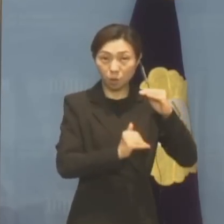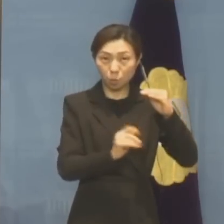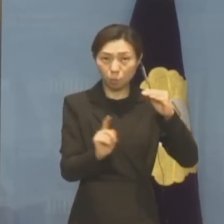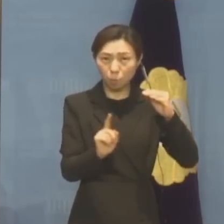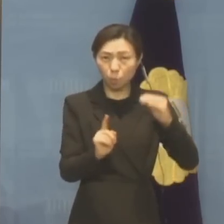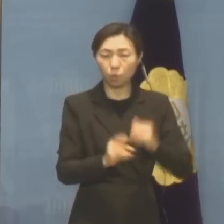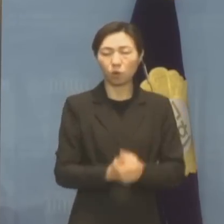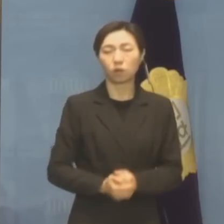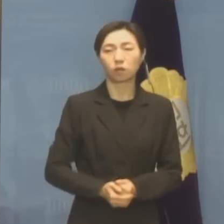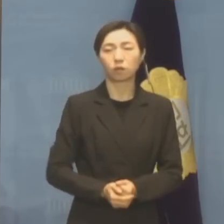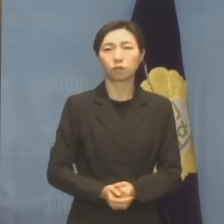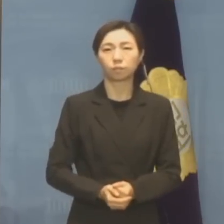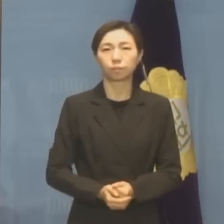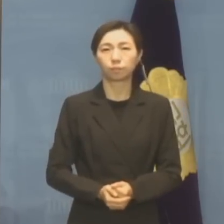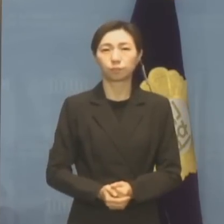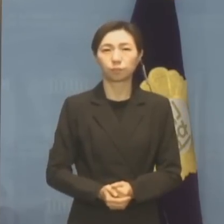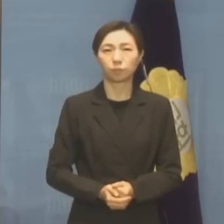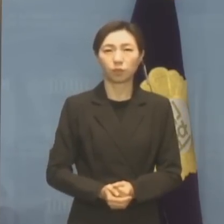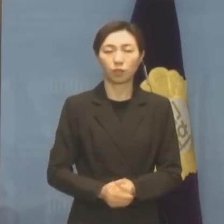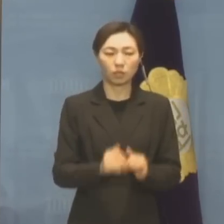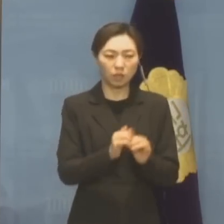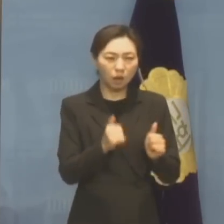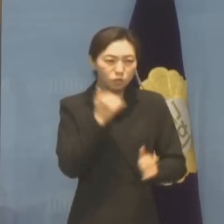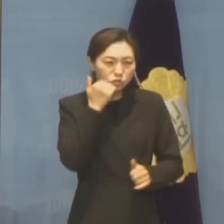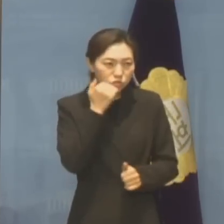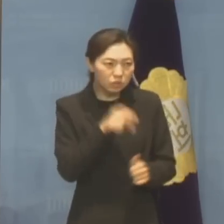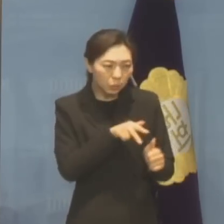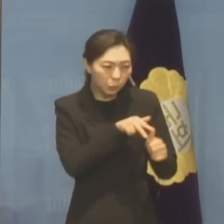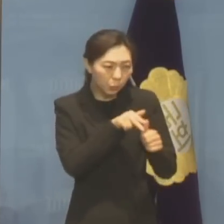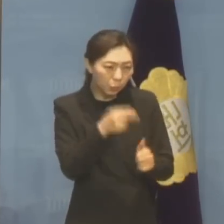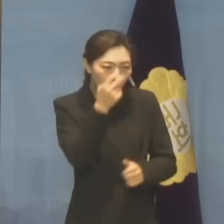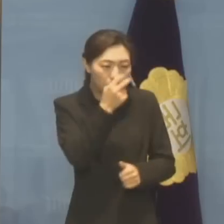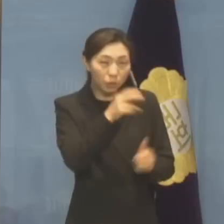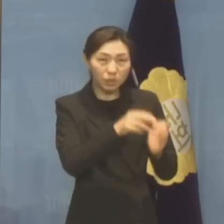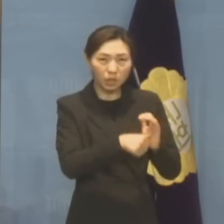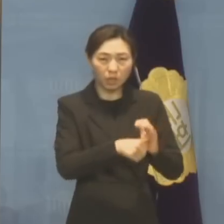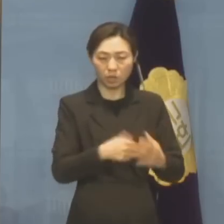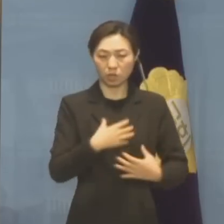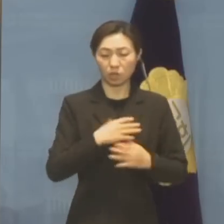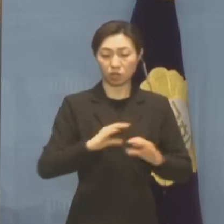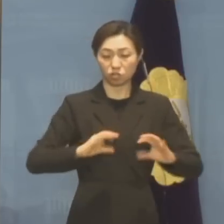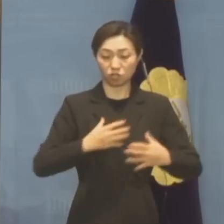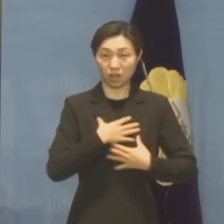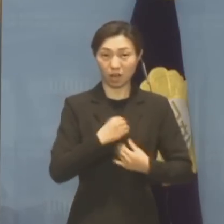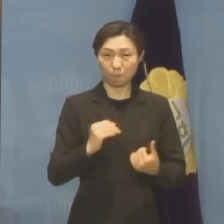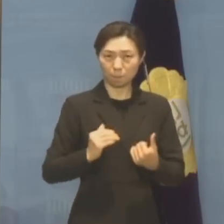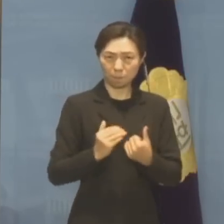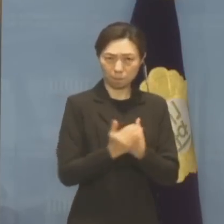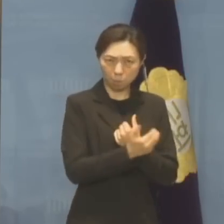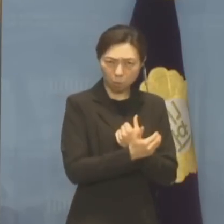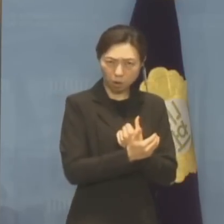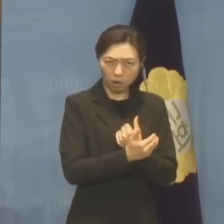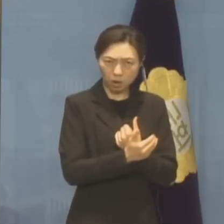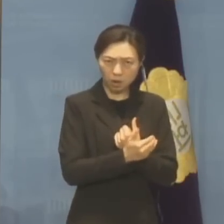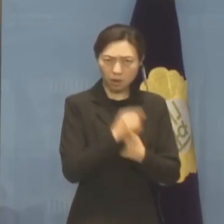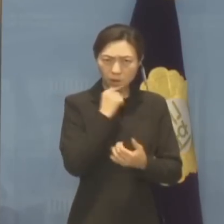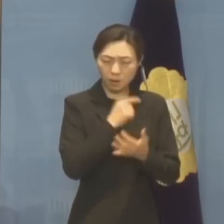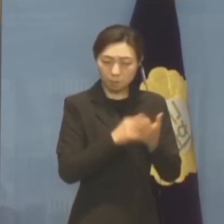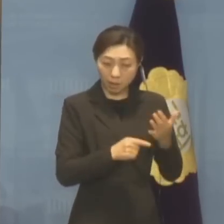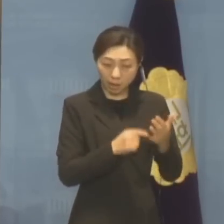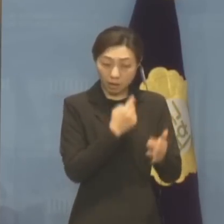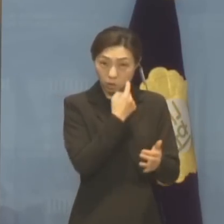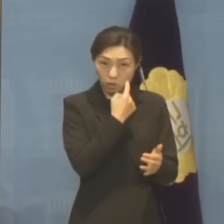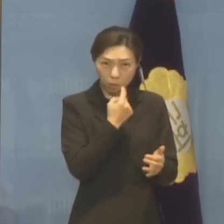사망에 이렇게 나와 있습니다. 신원조사 결과 국가안전보장에 유해한 정보가 있음이